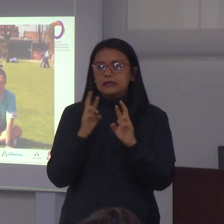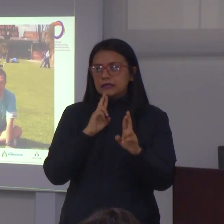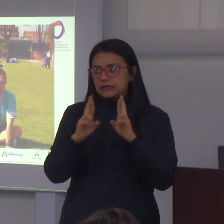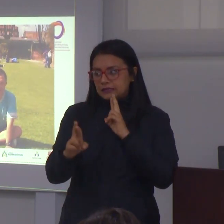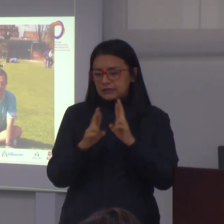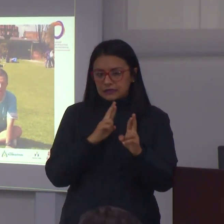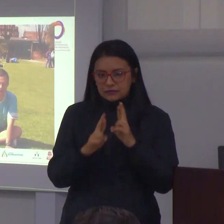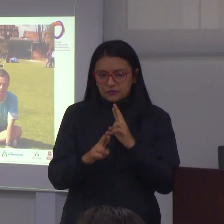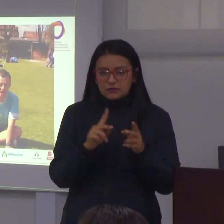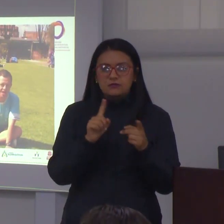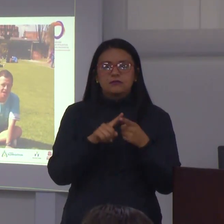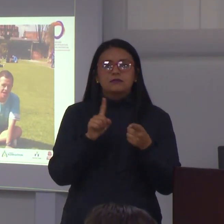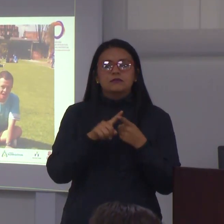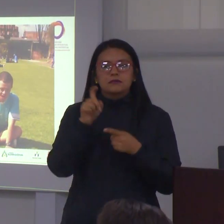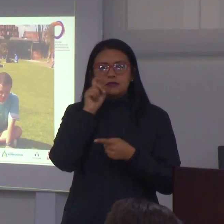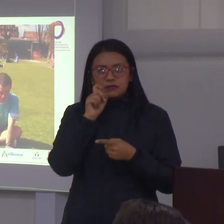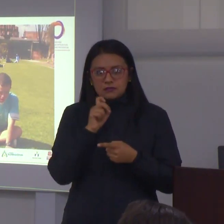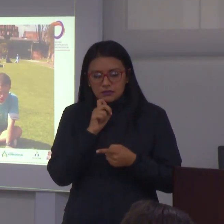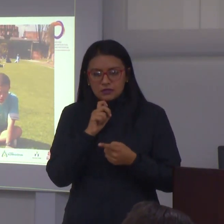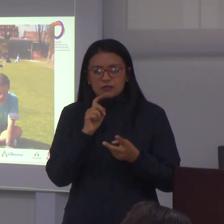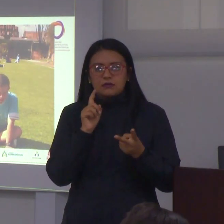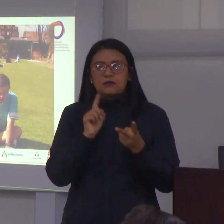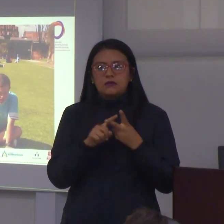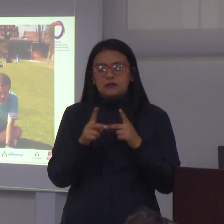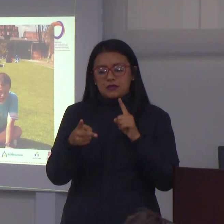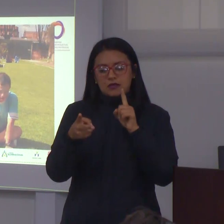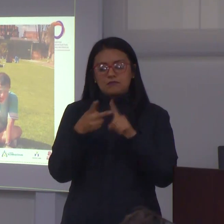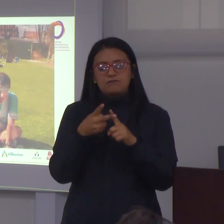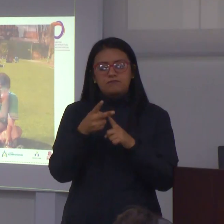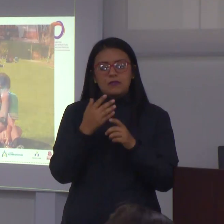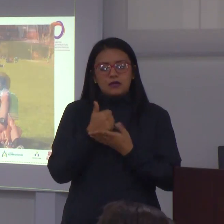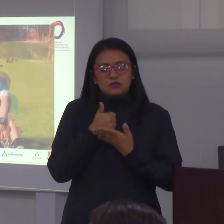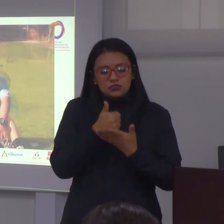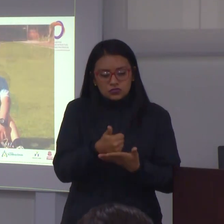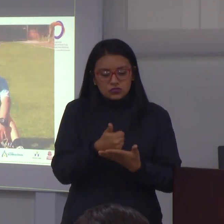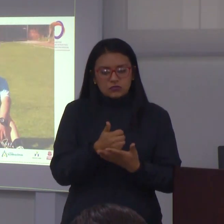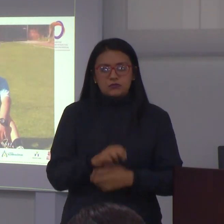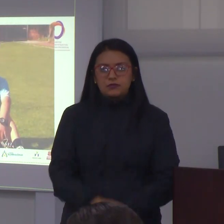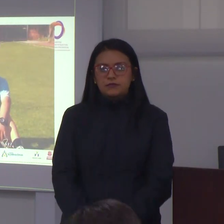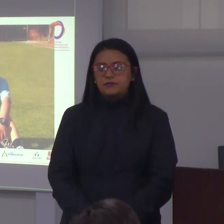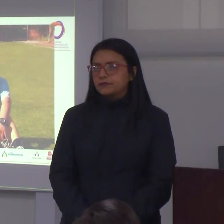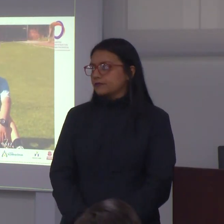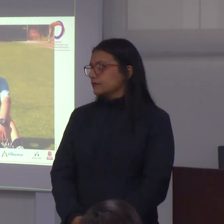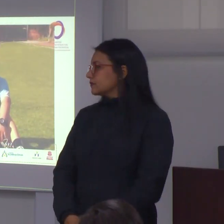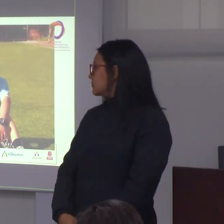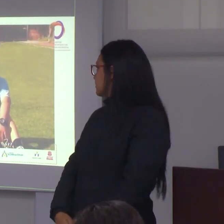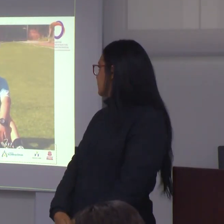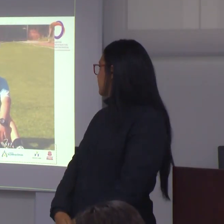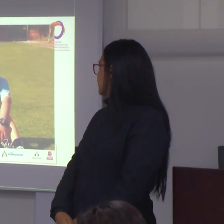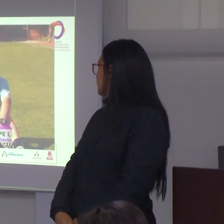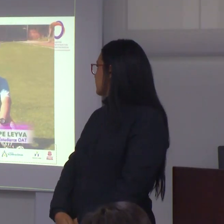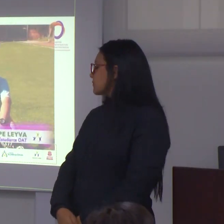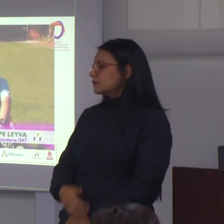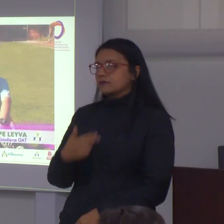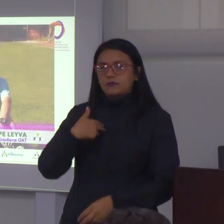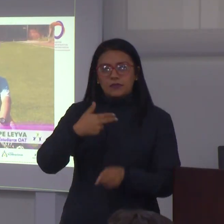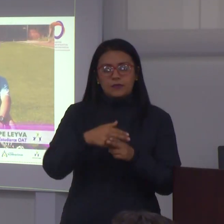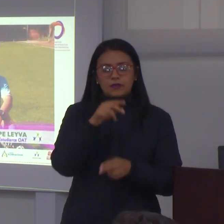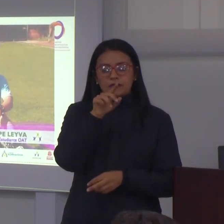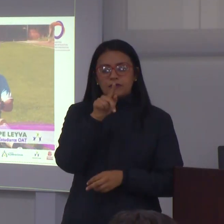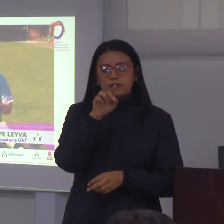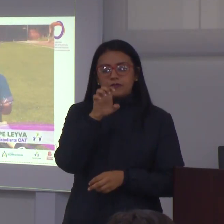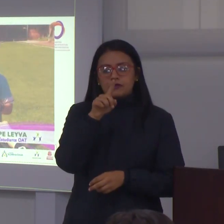sexual, dieta sin primeros auxilios. Yo, yo me llamo feliz.